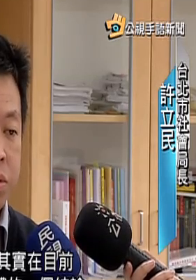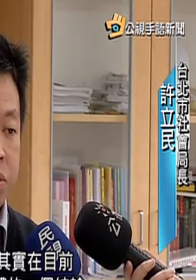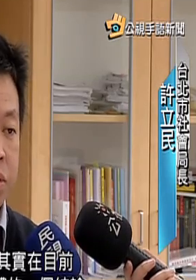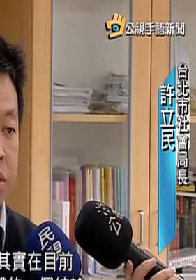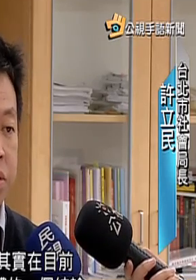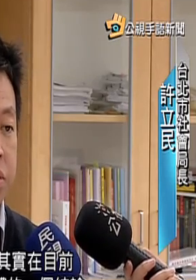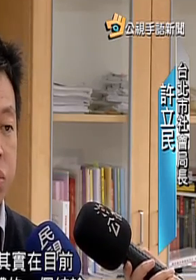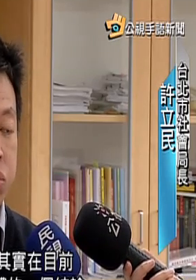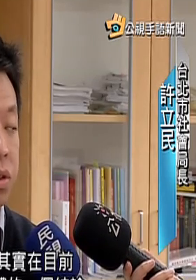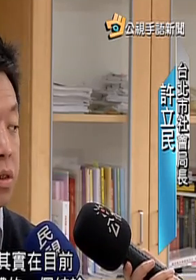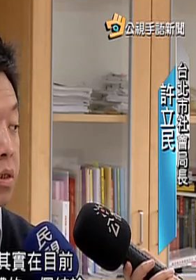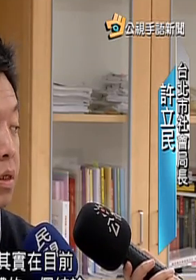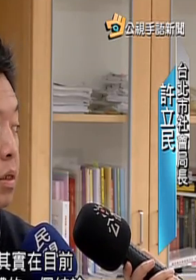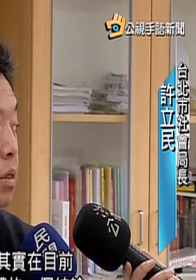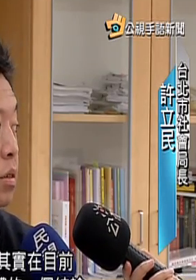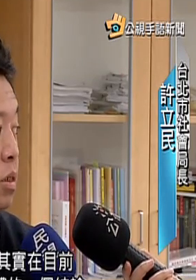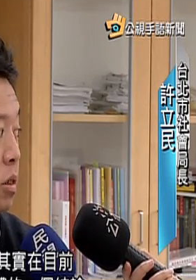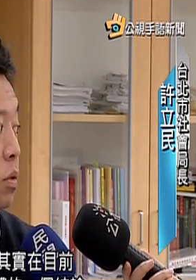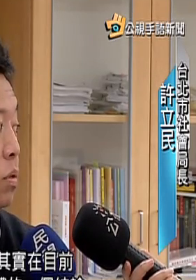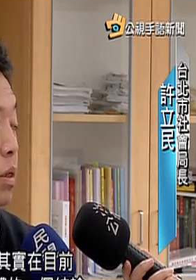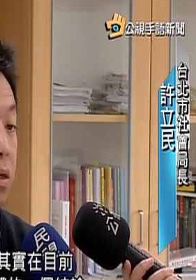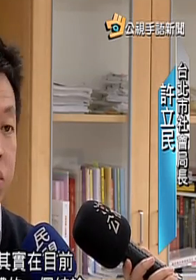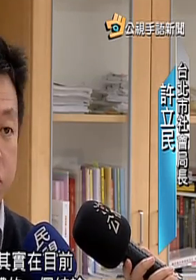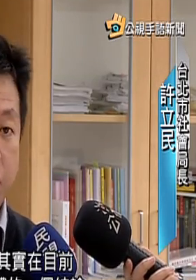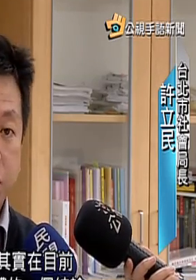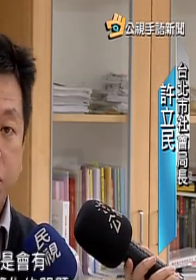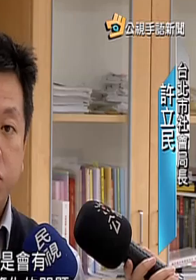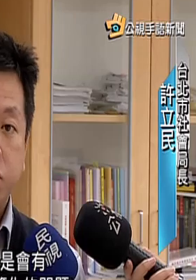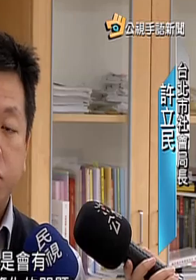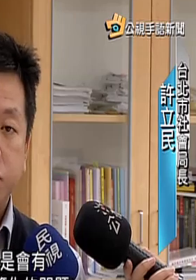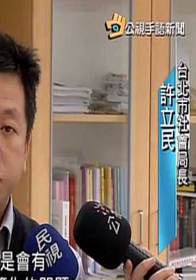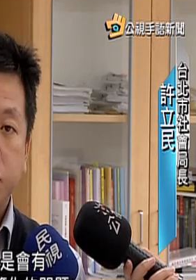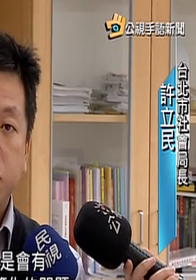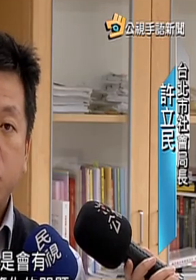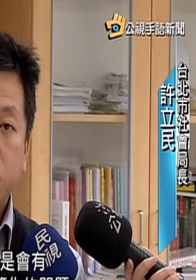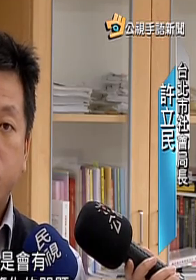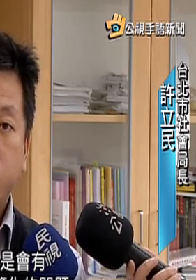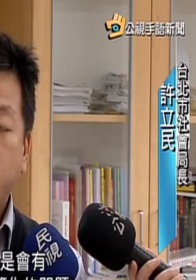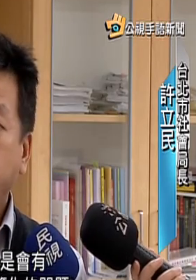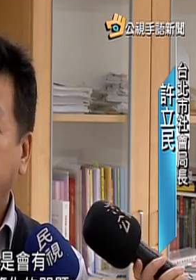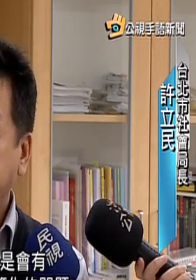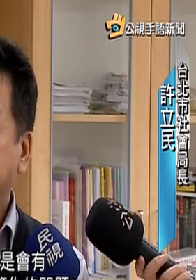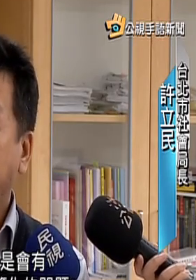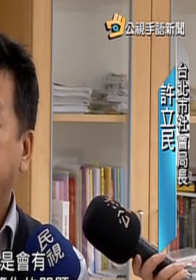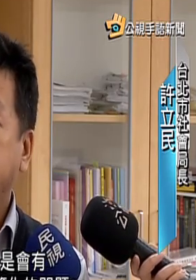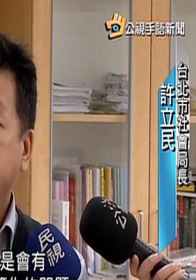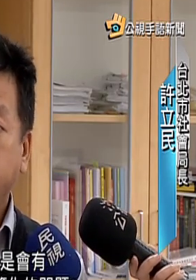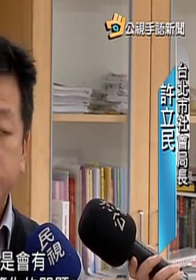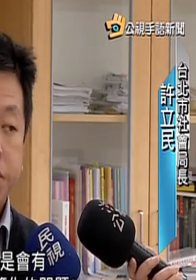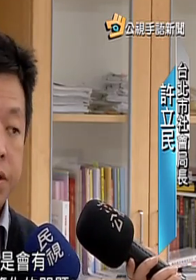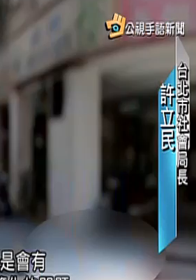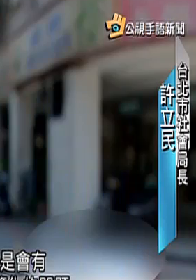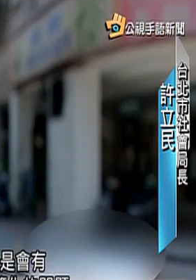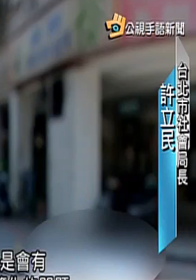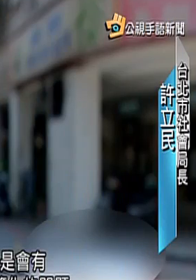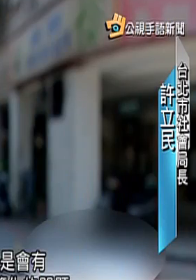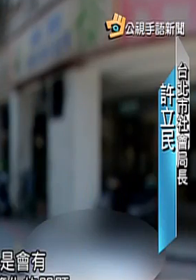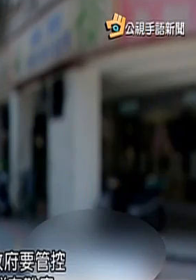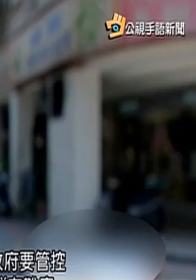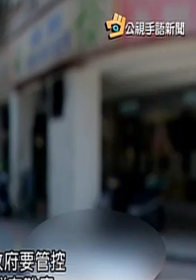有很具体的一个结论，然后因为它还是会有这个所谓过度标签化的这个问题。 考量人权，政